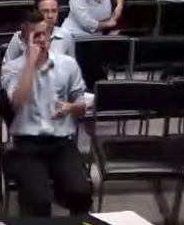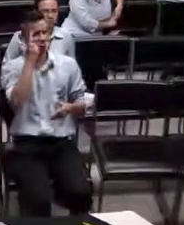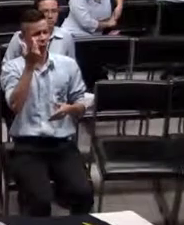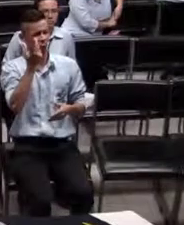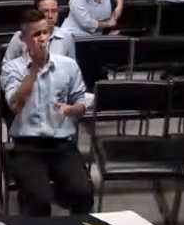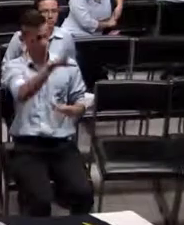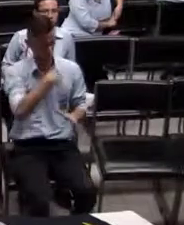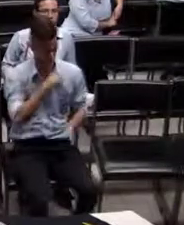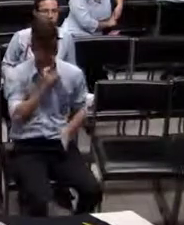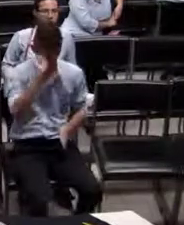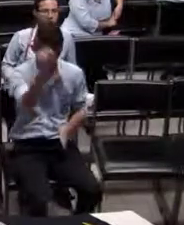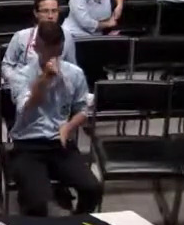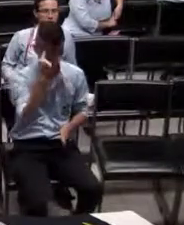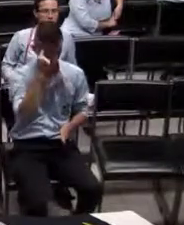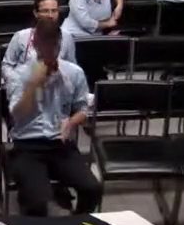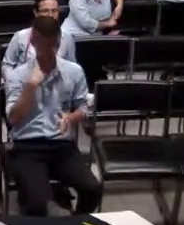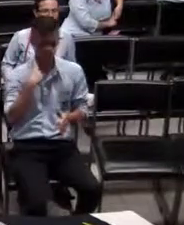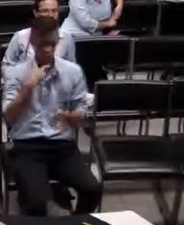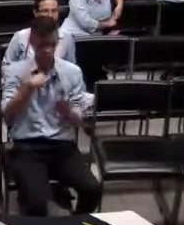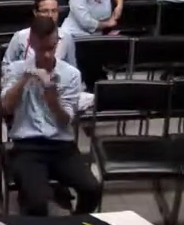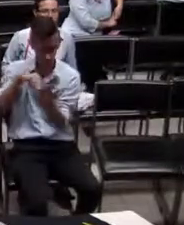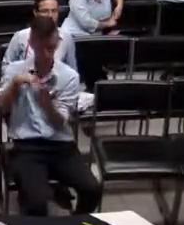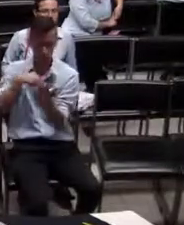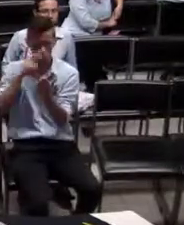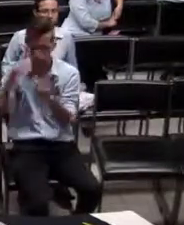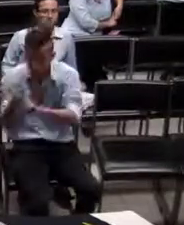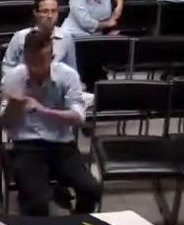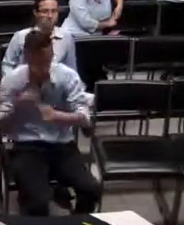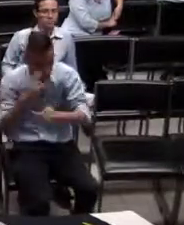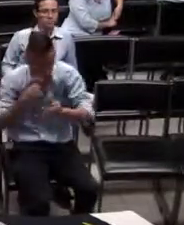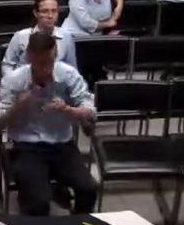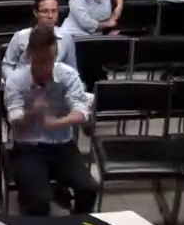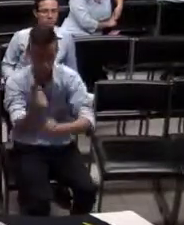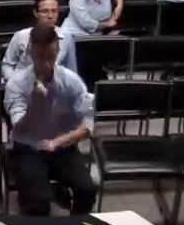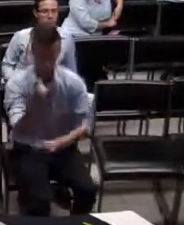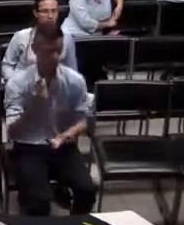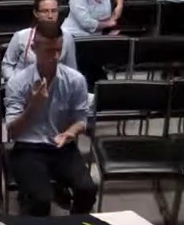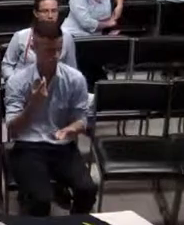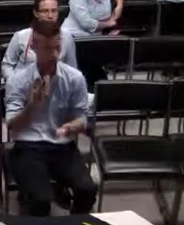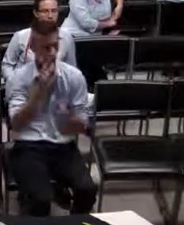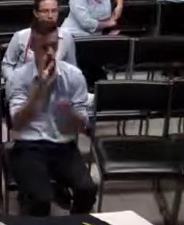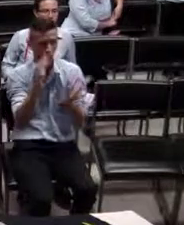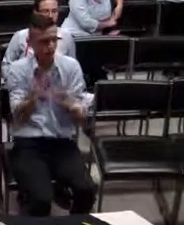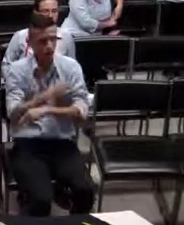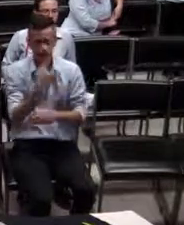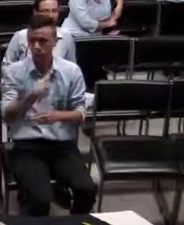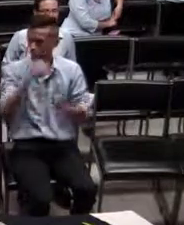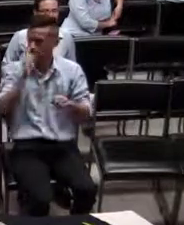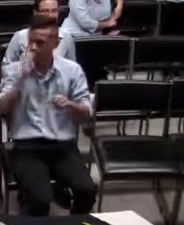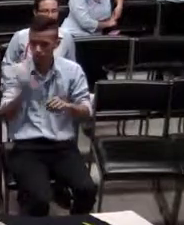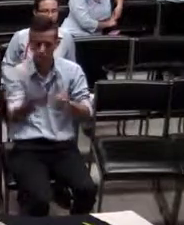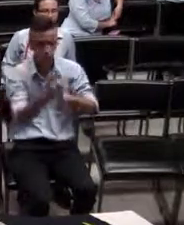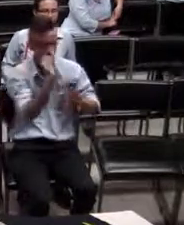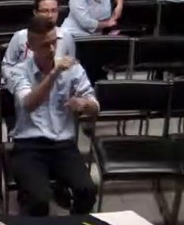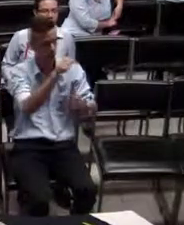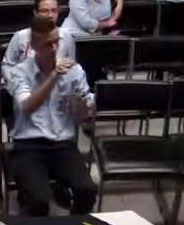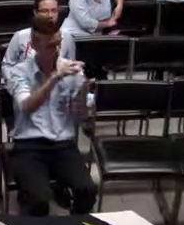que como que era igual el proceso del oyente y del sordo. Pero entonces, según lo que yo me he dado